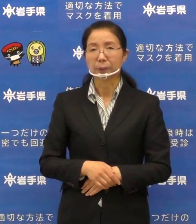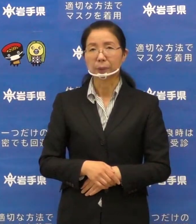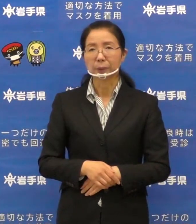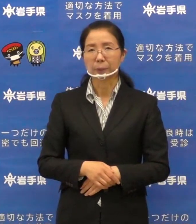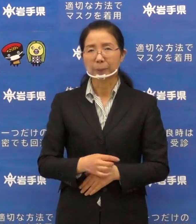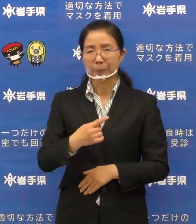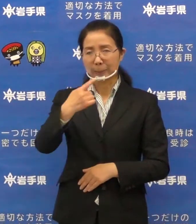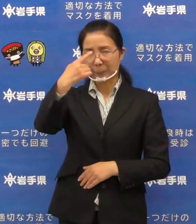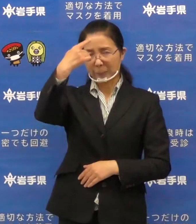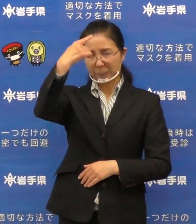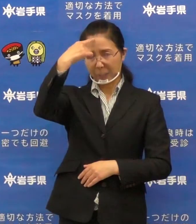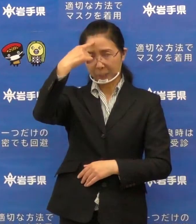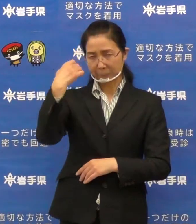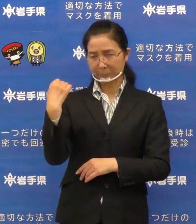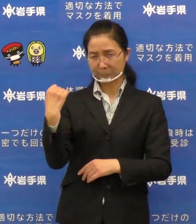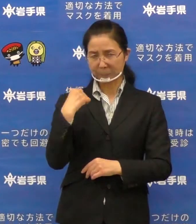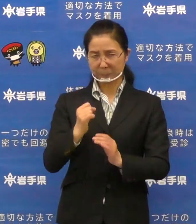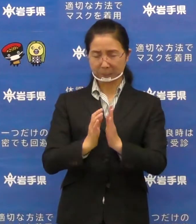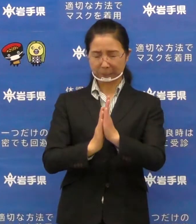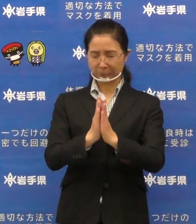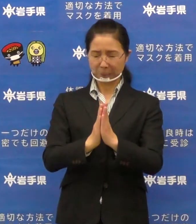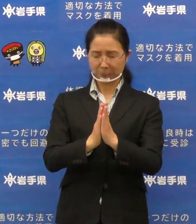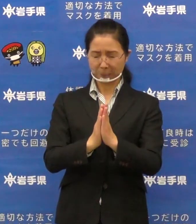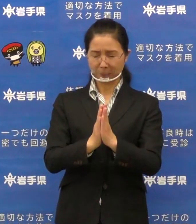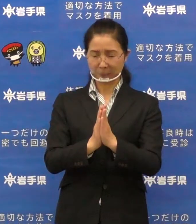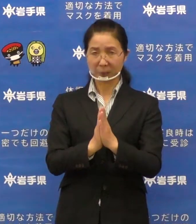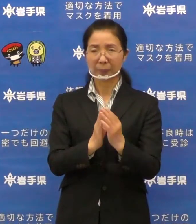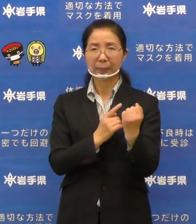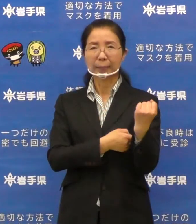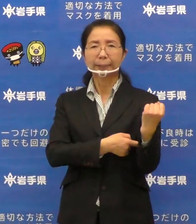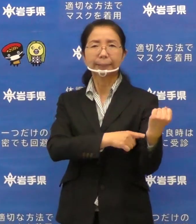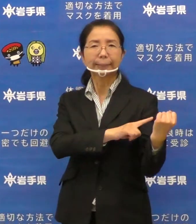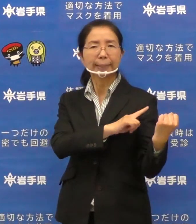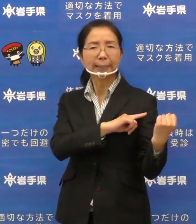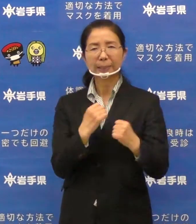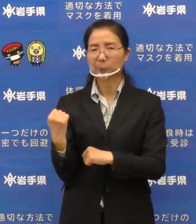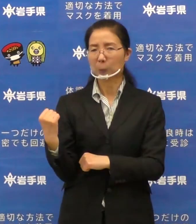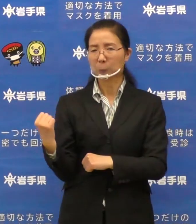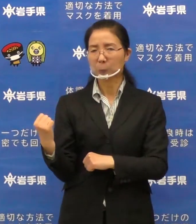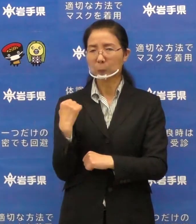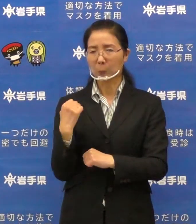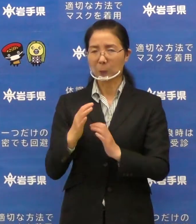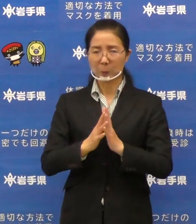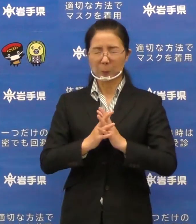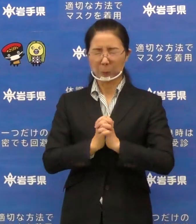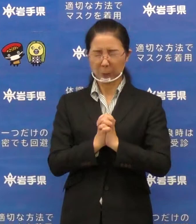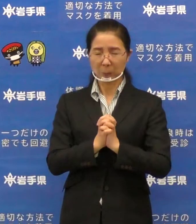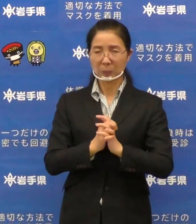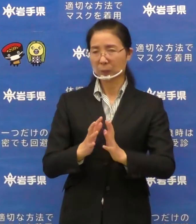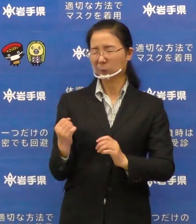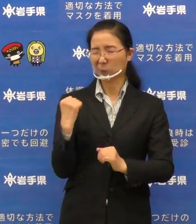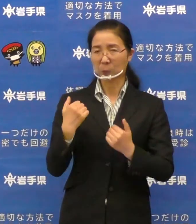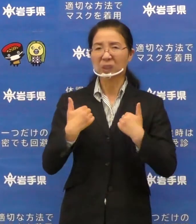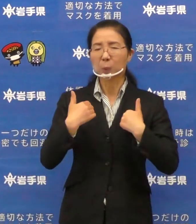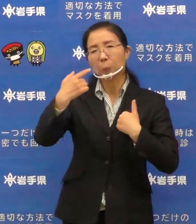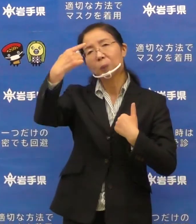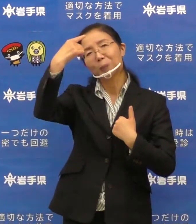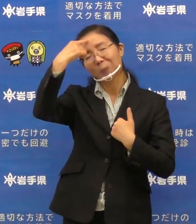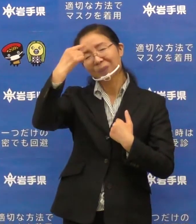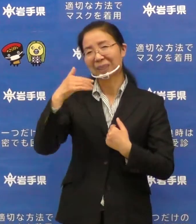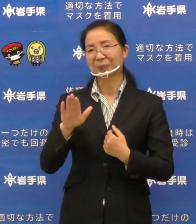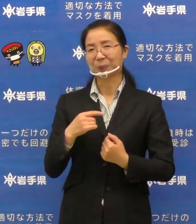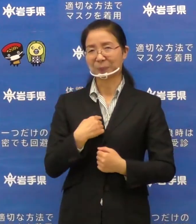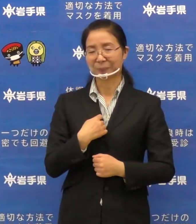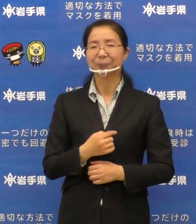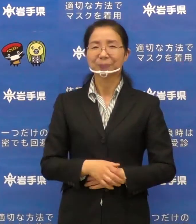念力をこう強化、思う願う力を強化強めなきゃならないなと思ってます。 ありがとう